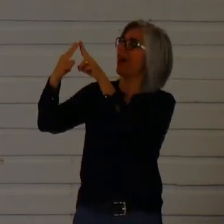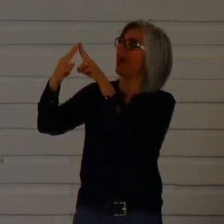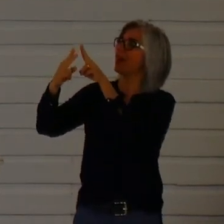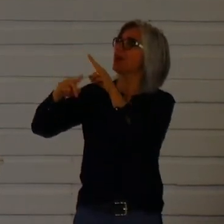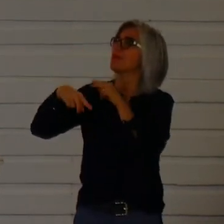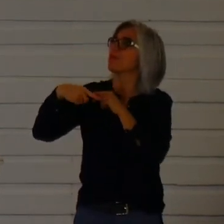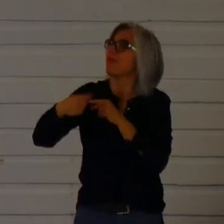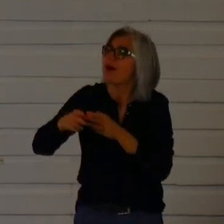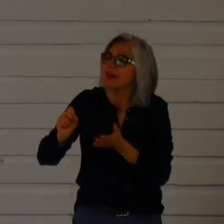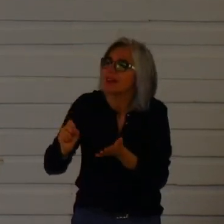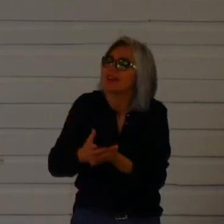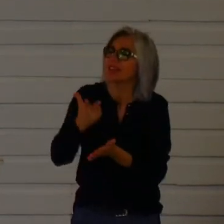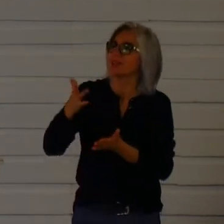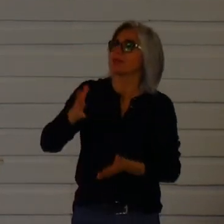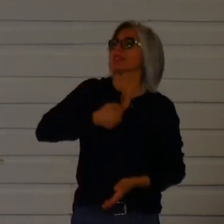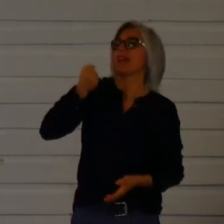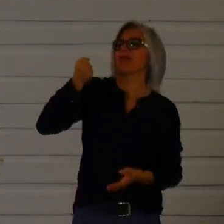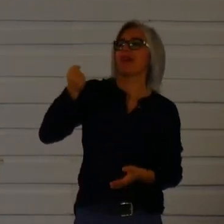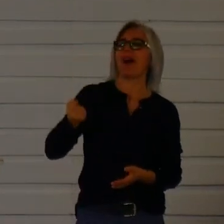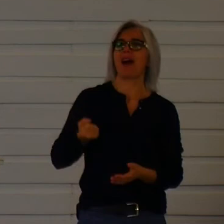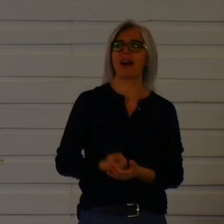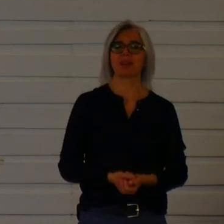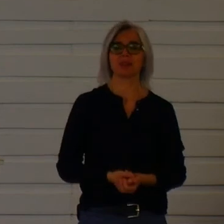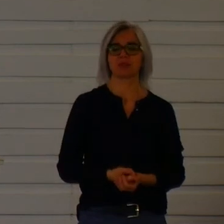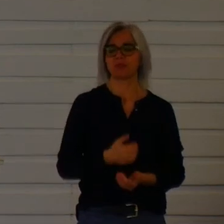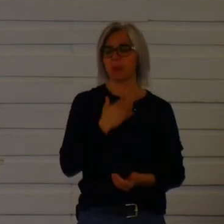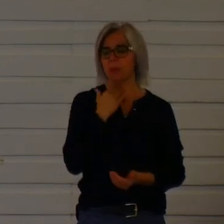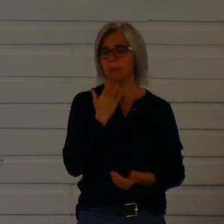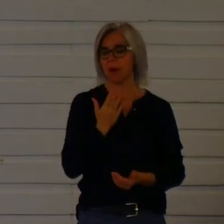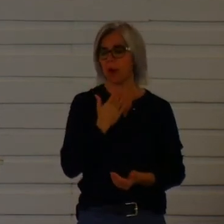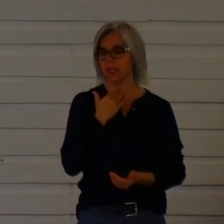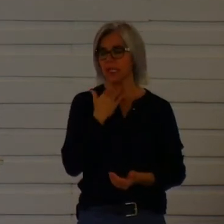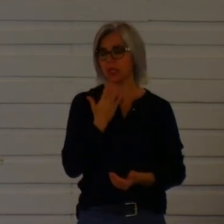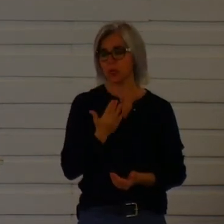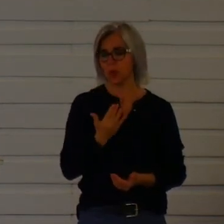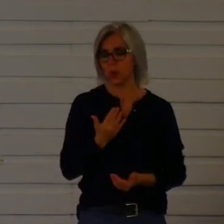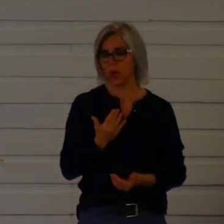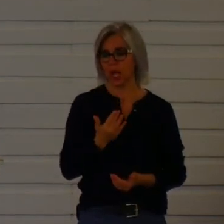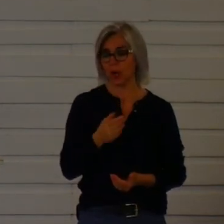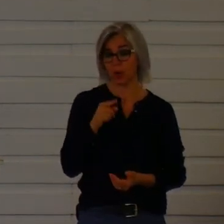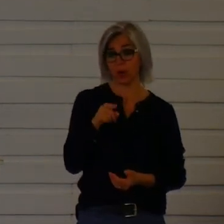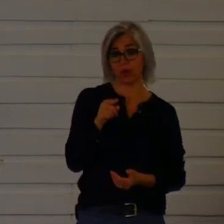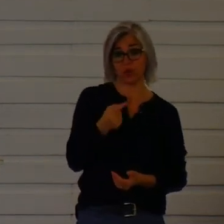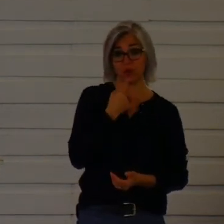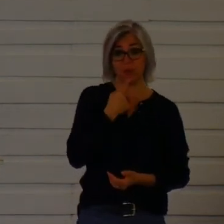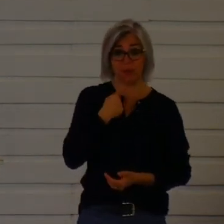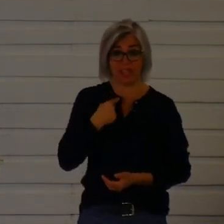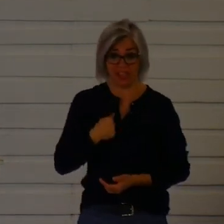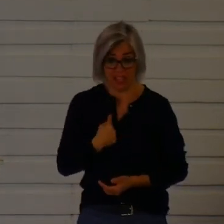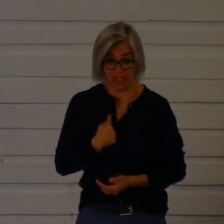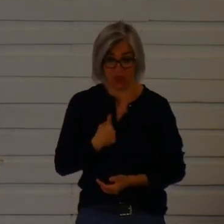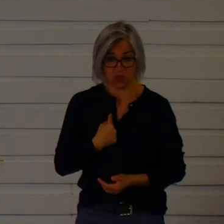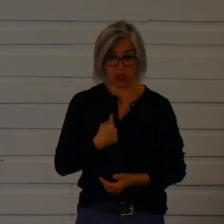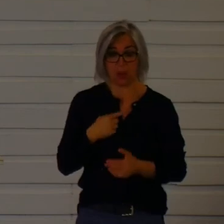salvato. E non ha importanza quello che tu mi dici, è importante, io